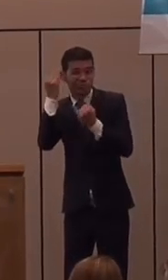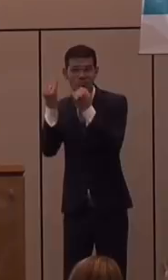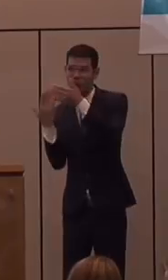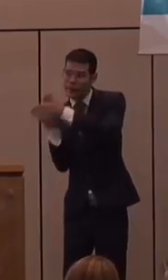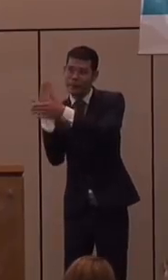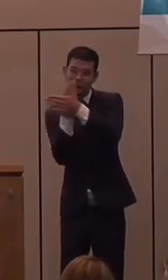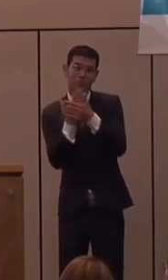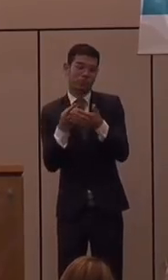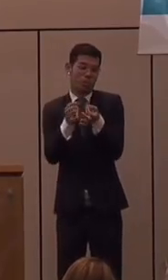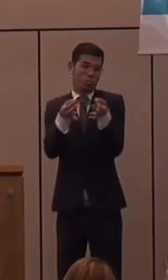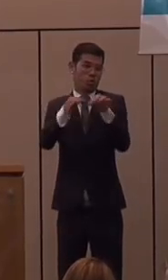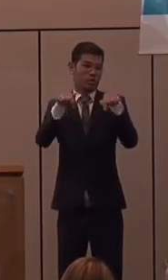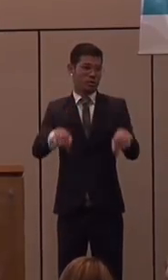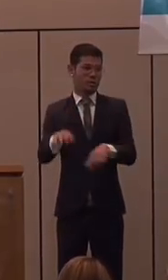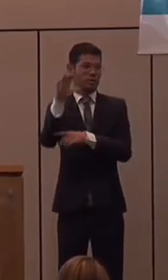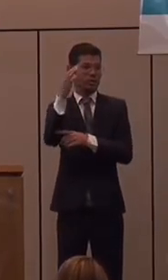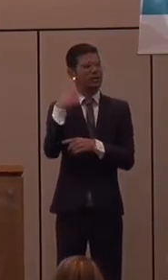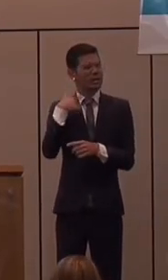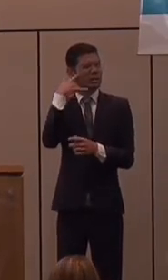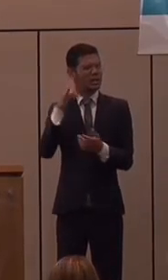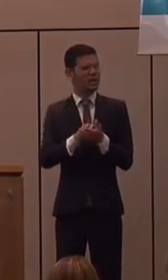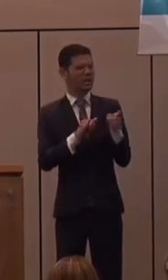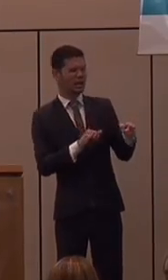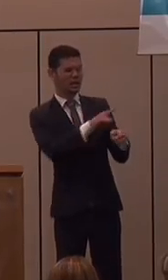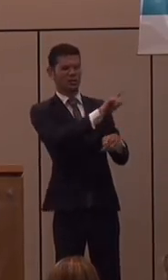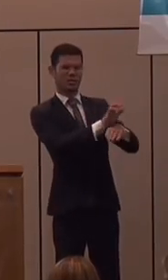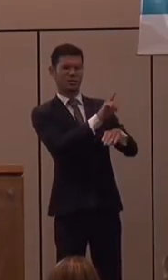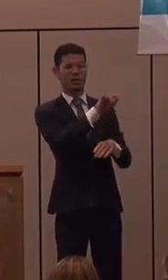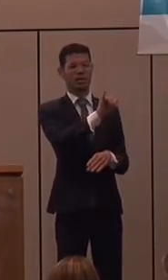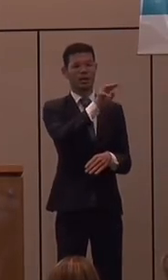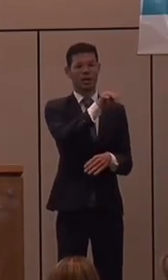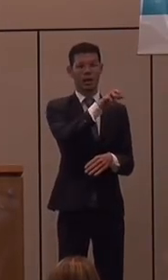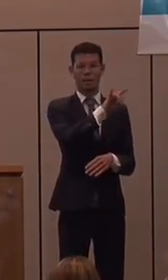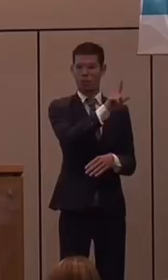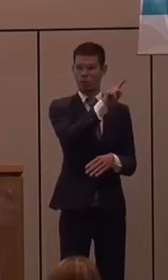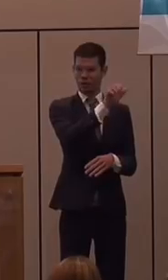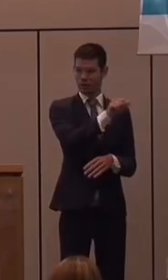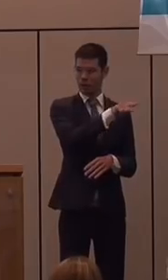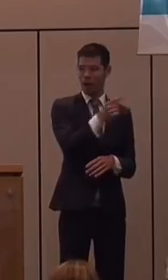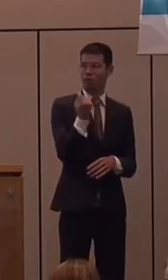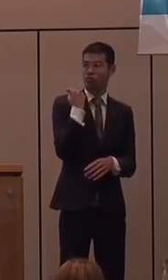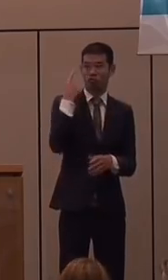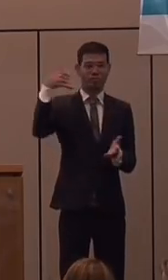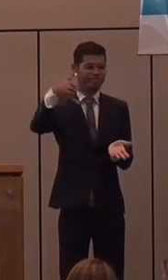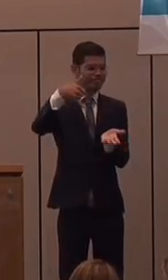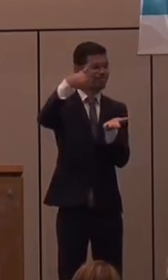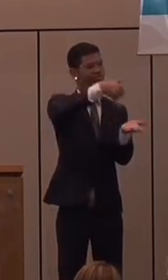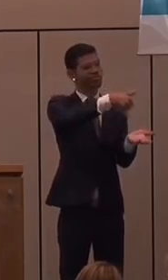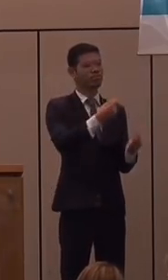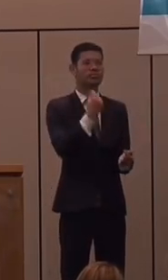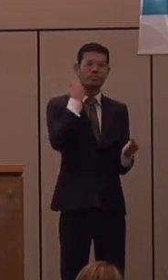muchas cosas este año recientemente lo premió venters acabamos de hacer el héroe fest